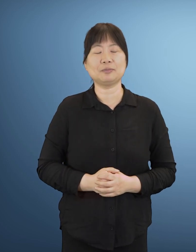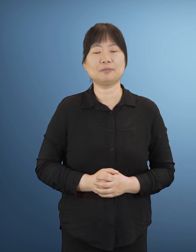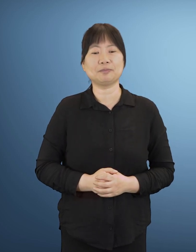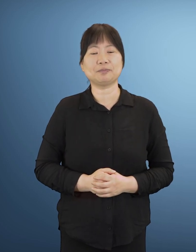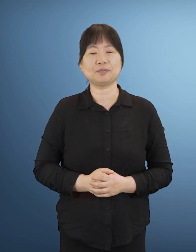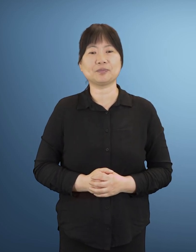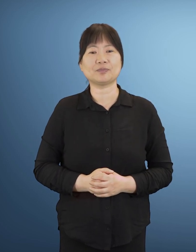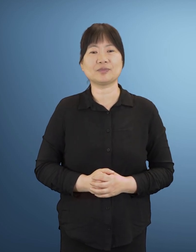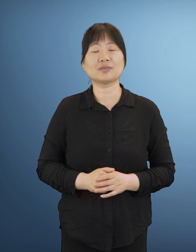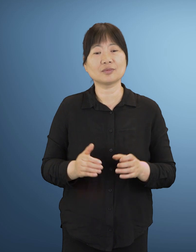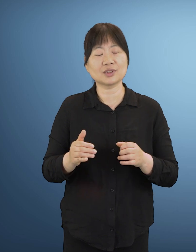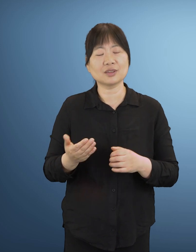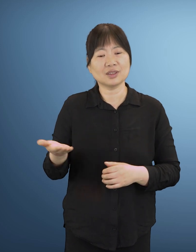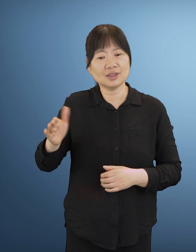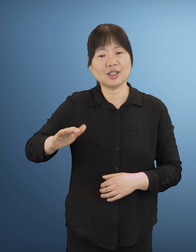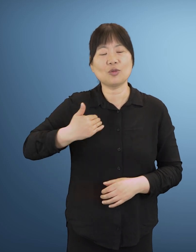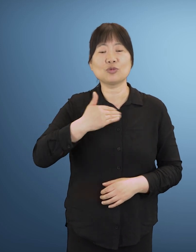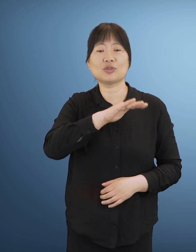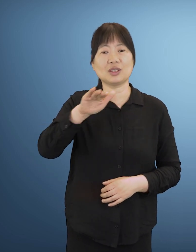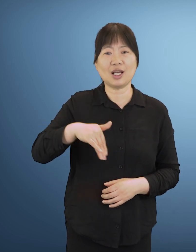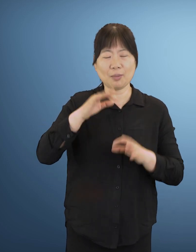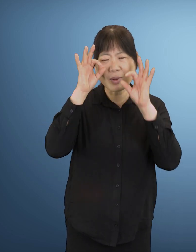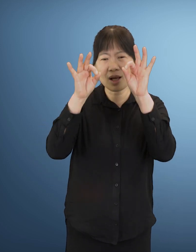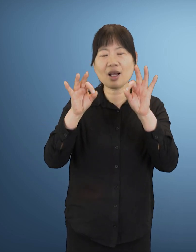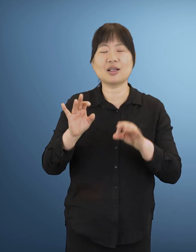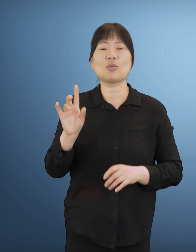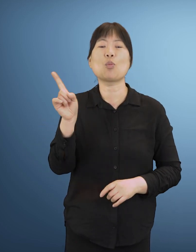그러면 여기서 이제 우리는